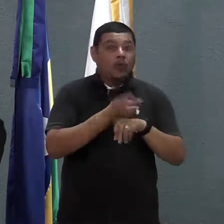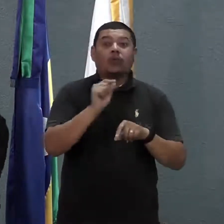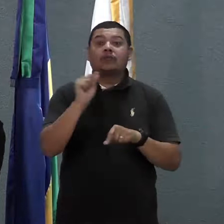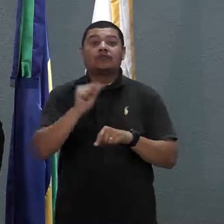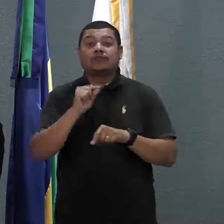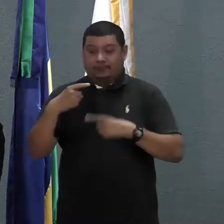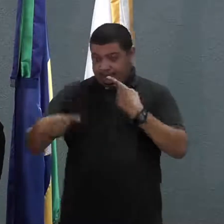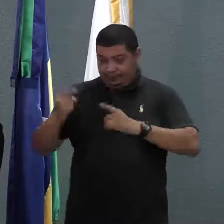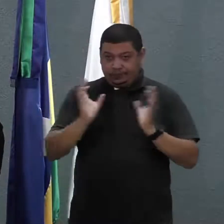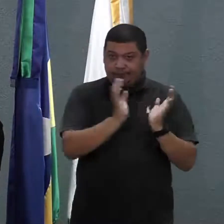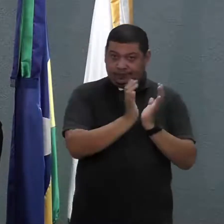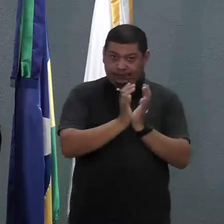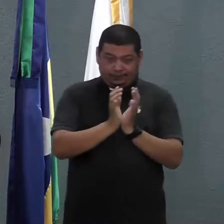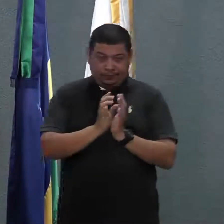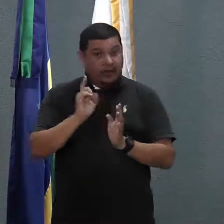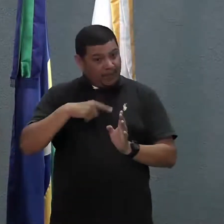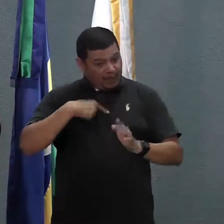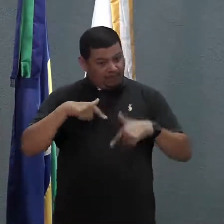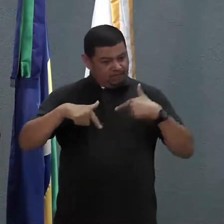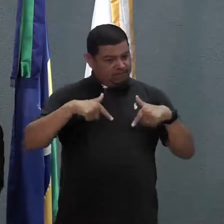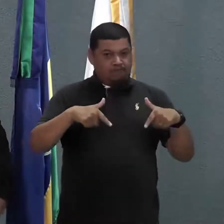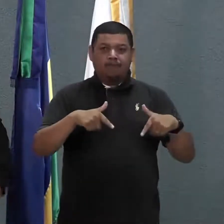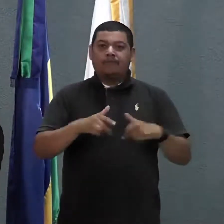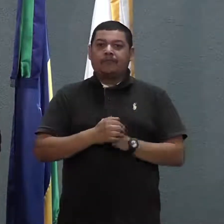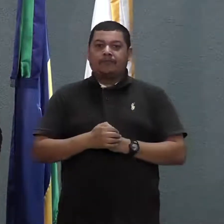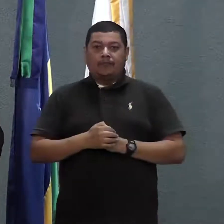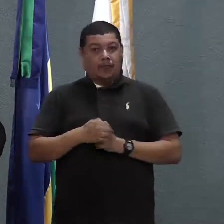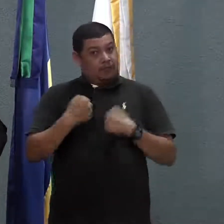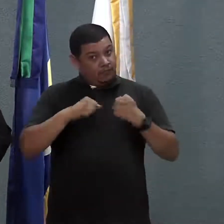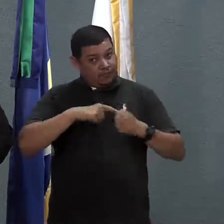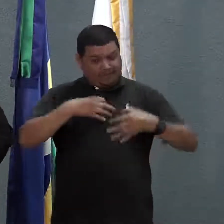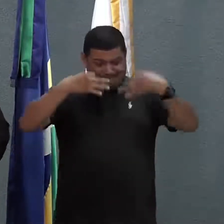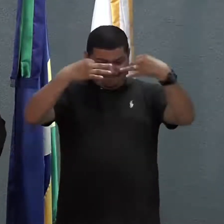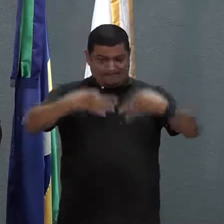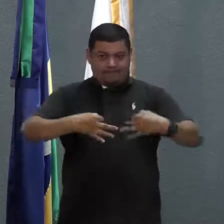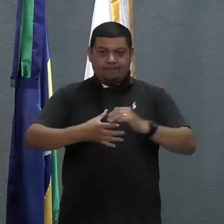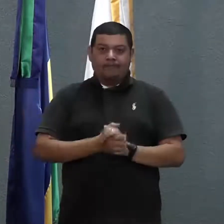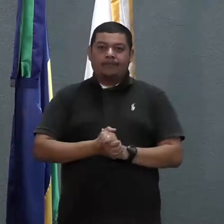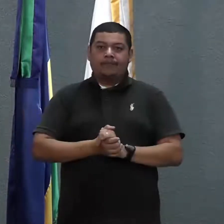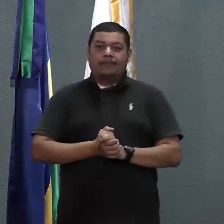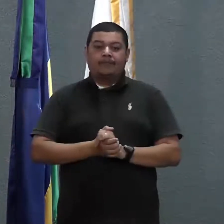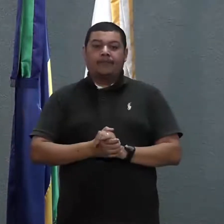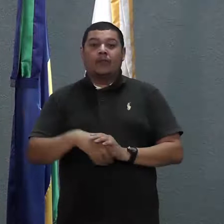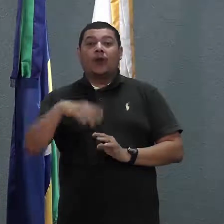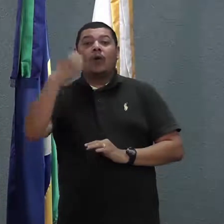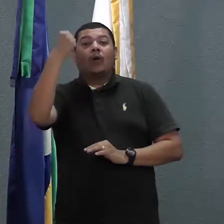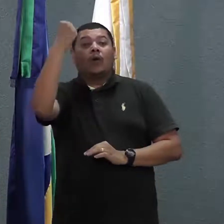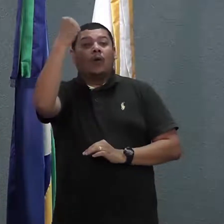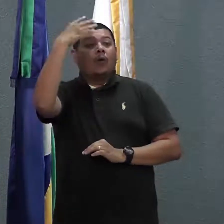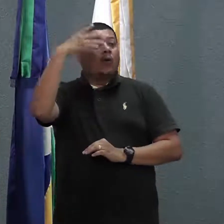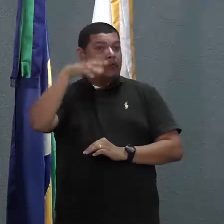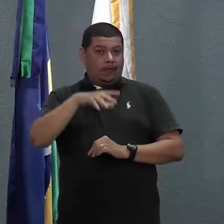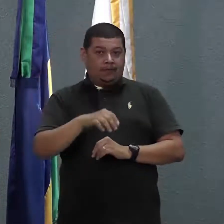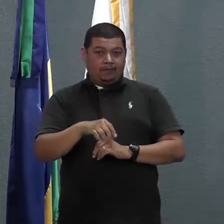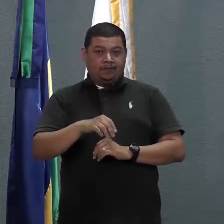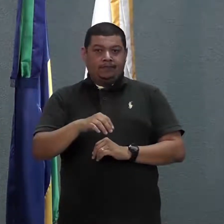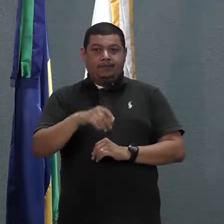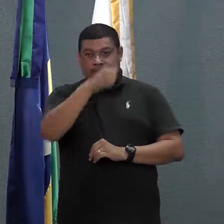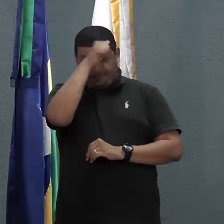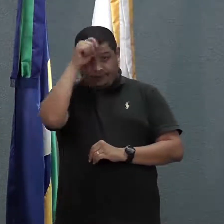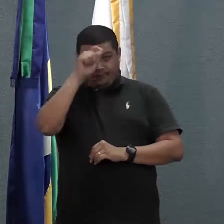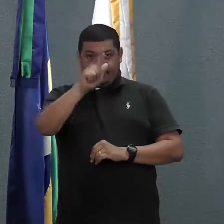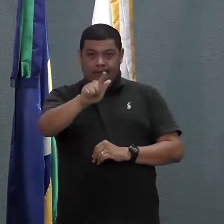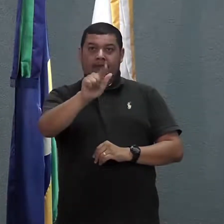nem sempre consigo, mas é uma luta minha, ser justo. Não é culpa da prefeita Glaucione,